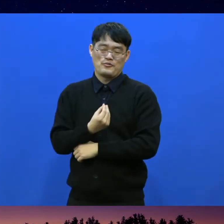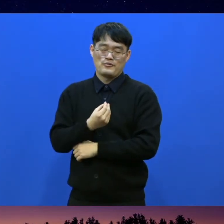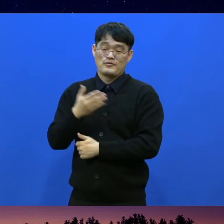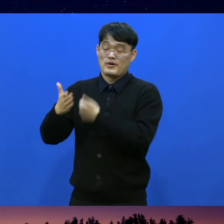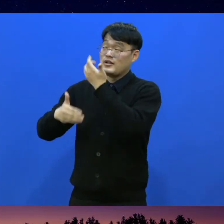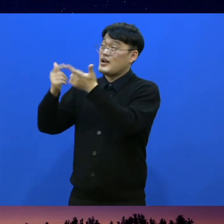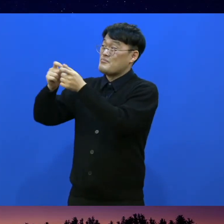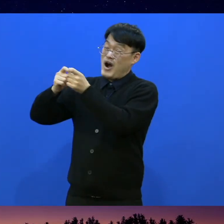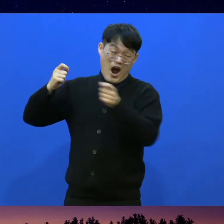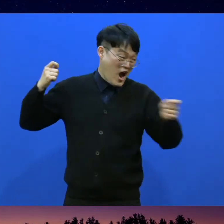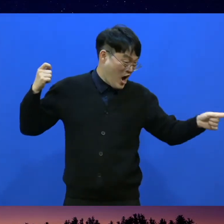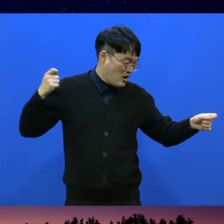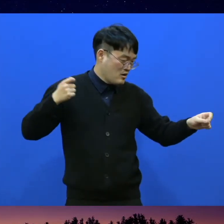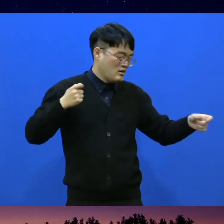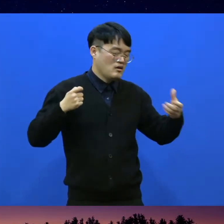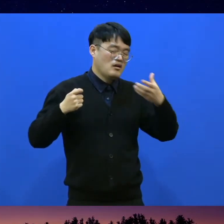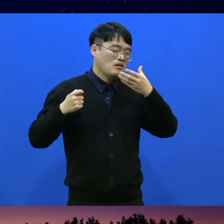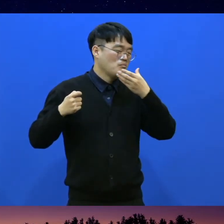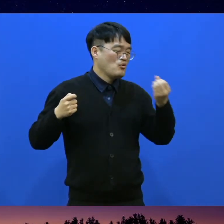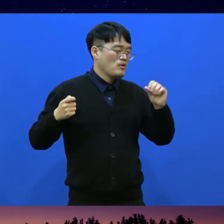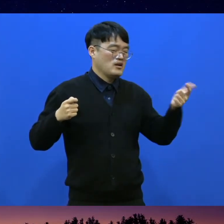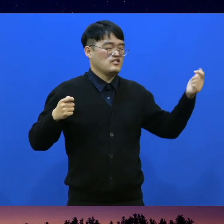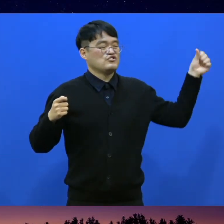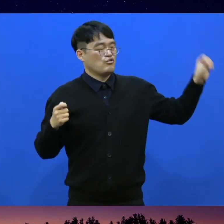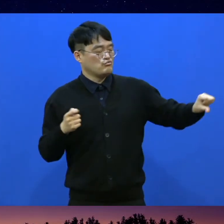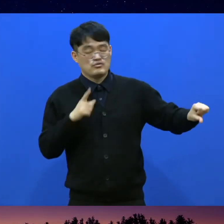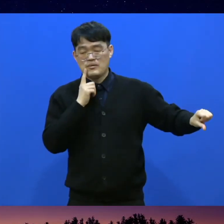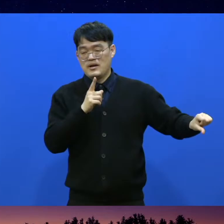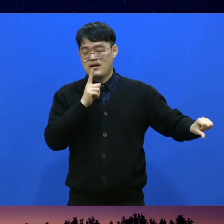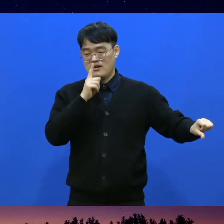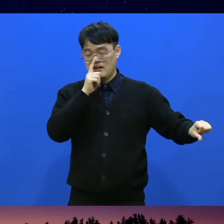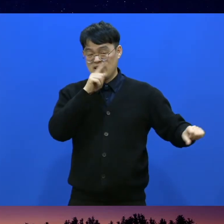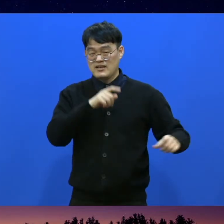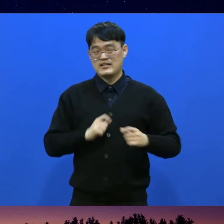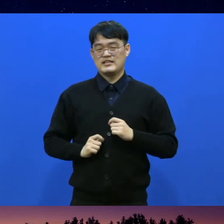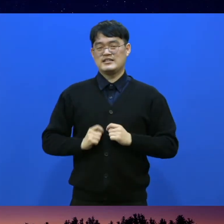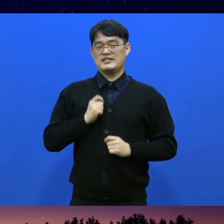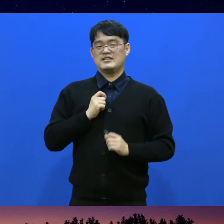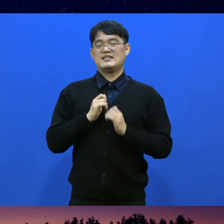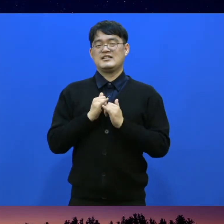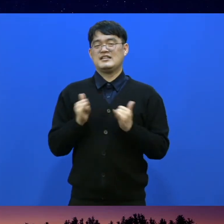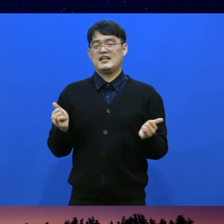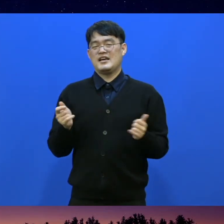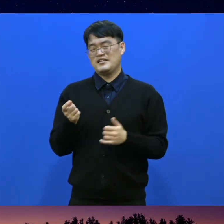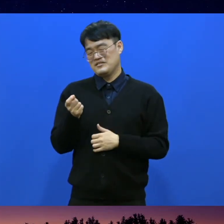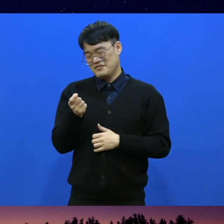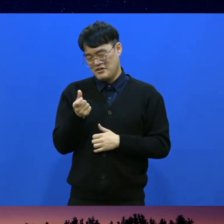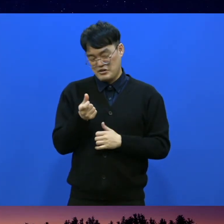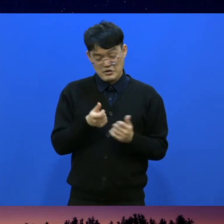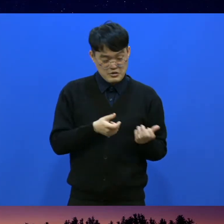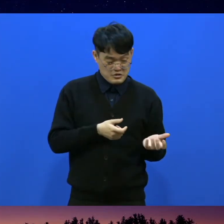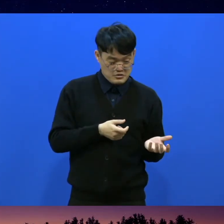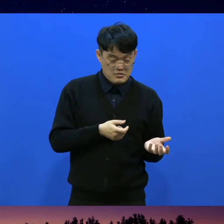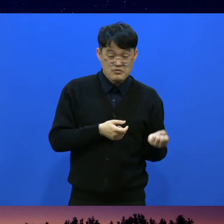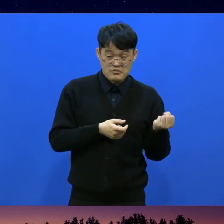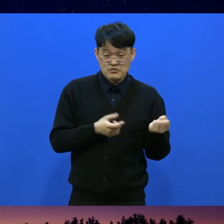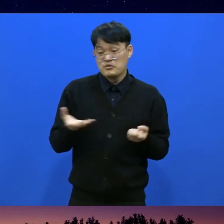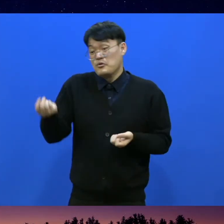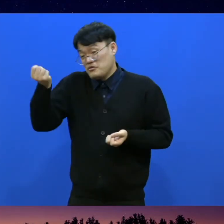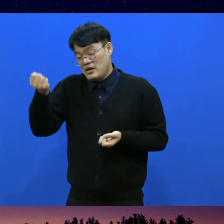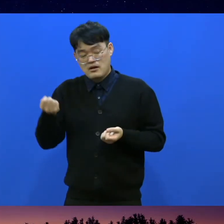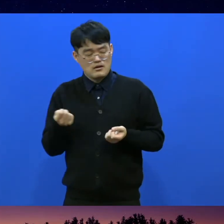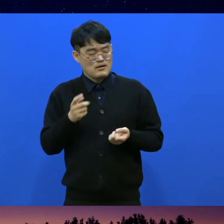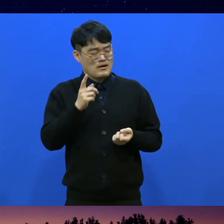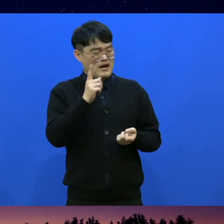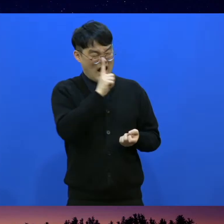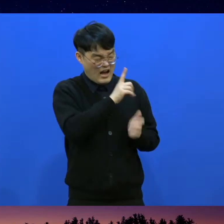거예요. 37편 16절 의인의 적은 소유가 악인의 풍부함보다 낫도다.